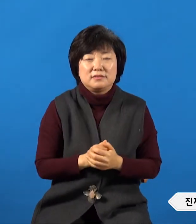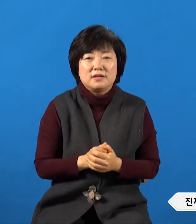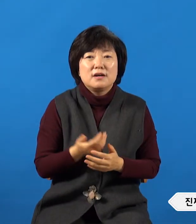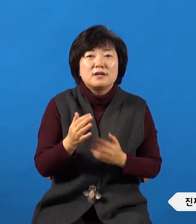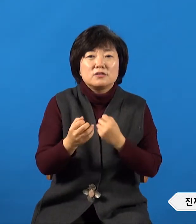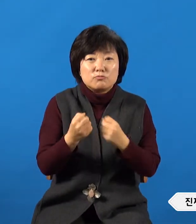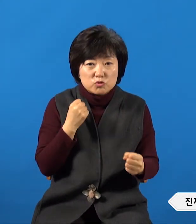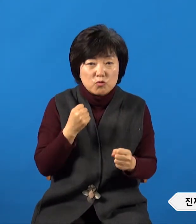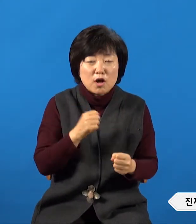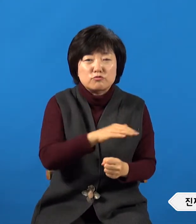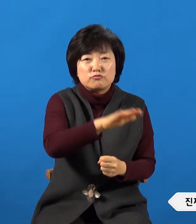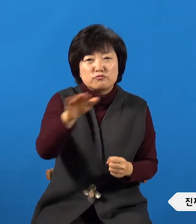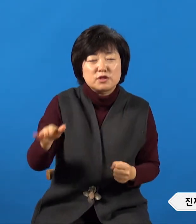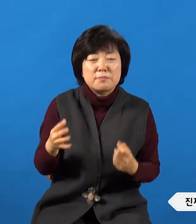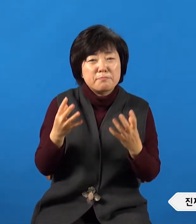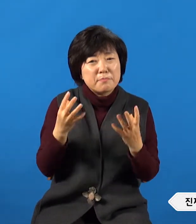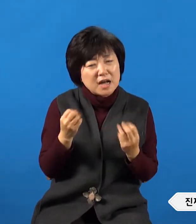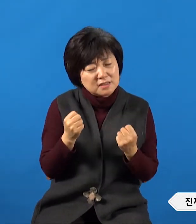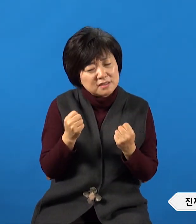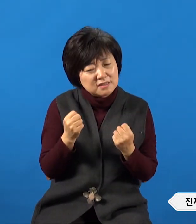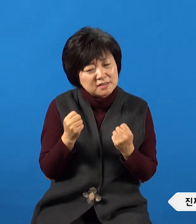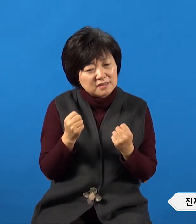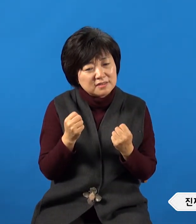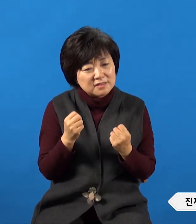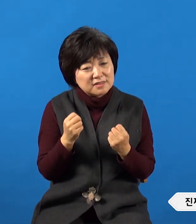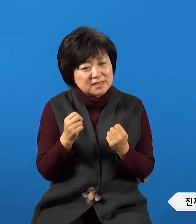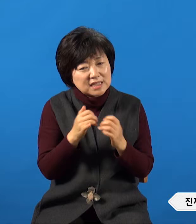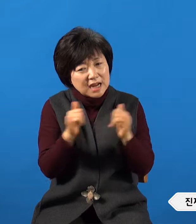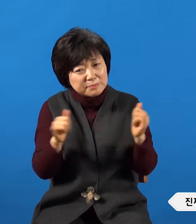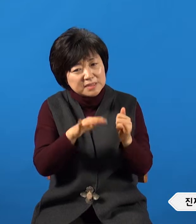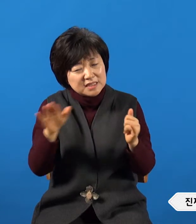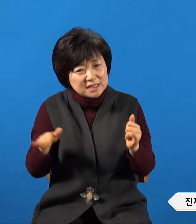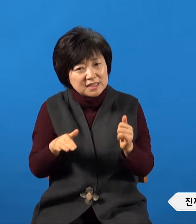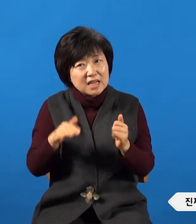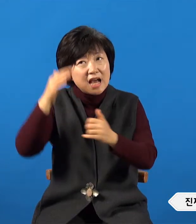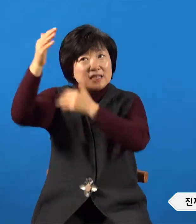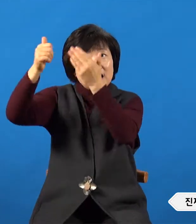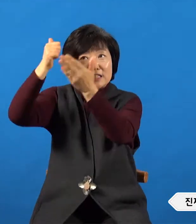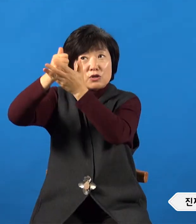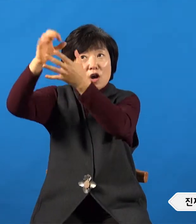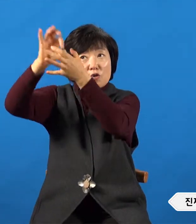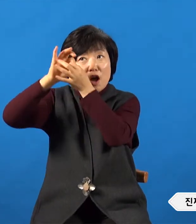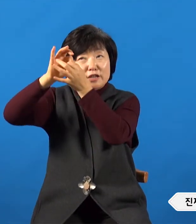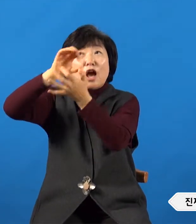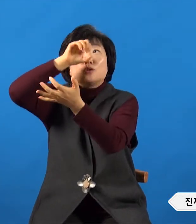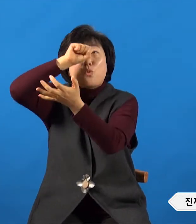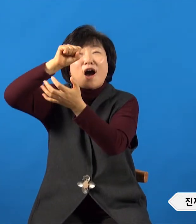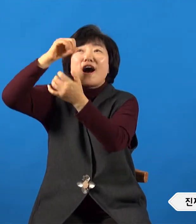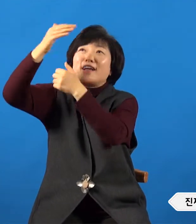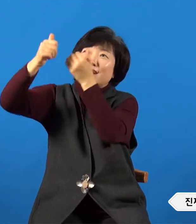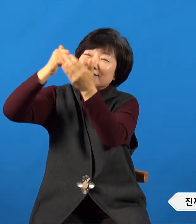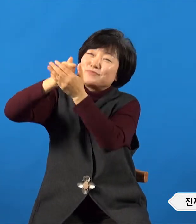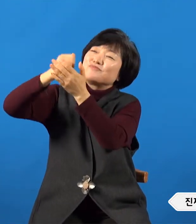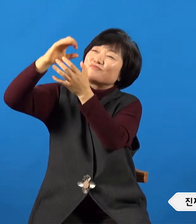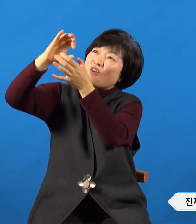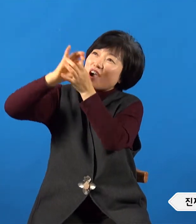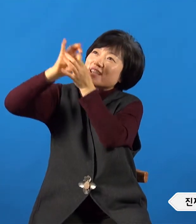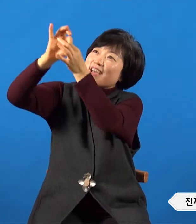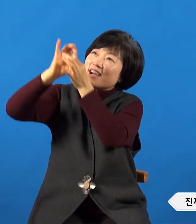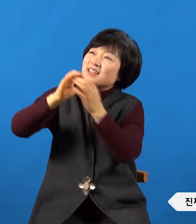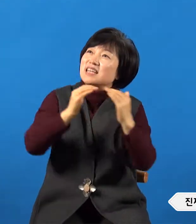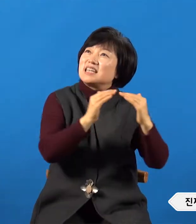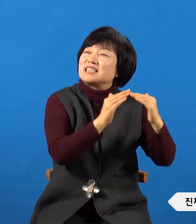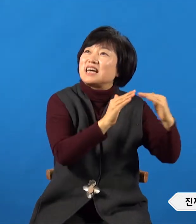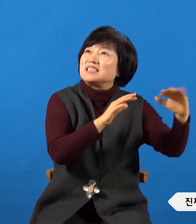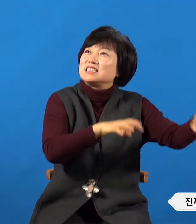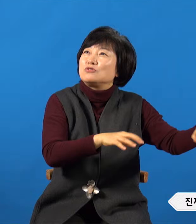그럼에도 불구하고 우리는 많은 경우에 하나님과의 관계는 참 좋으면서 인간과의 관계가 그렇게